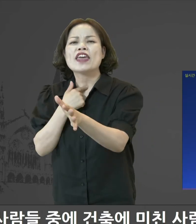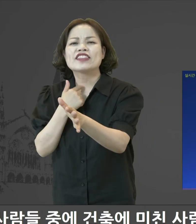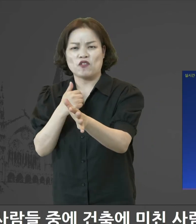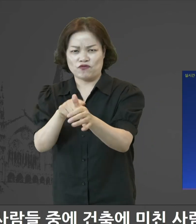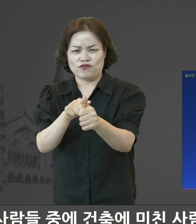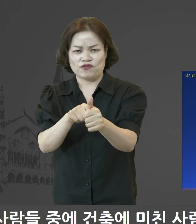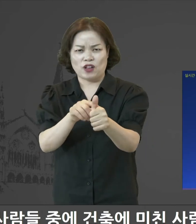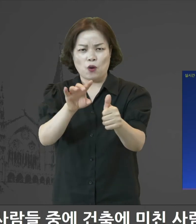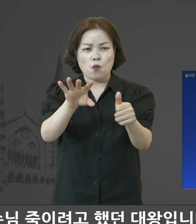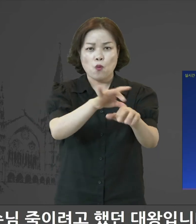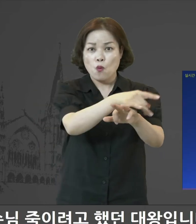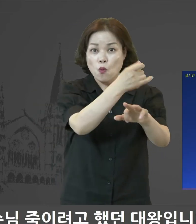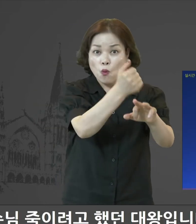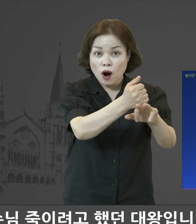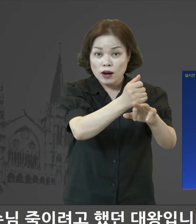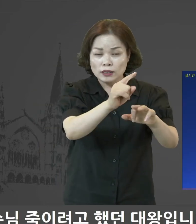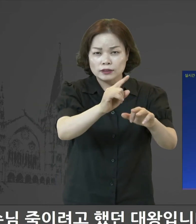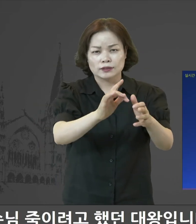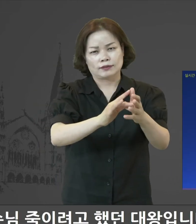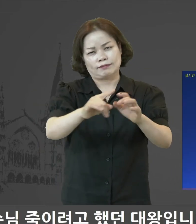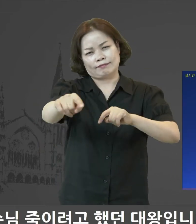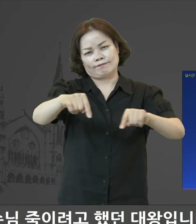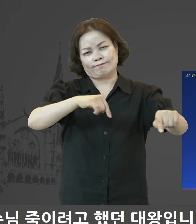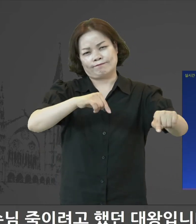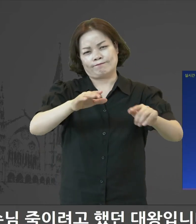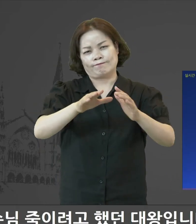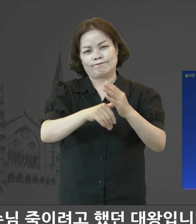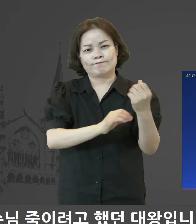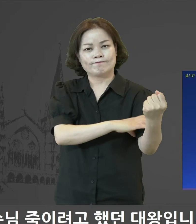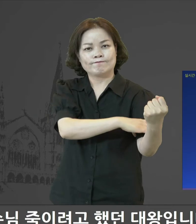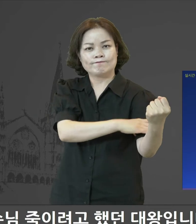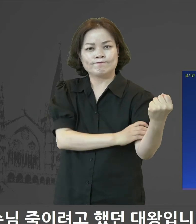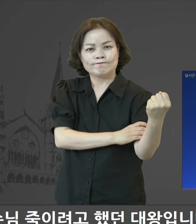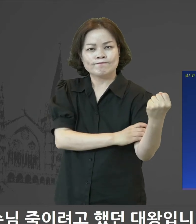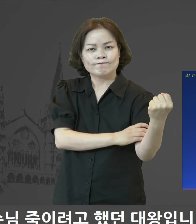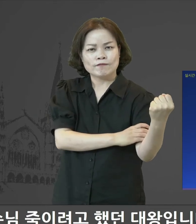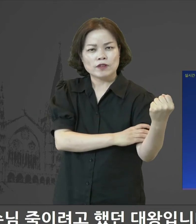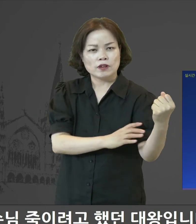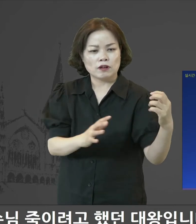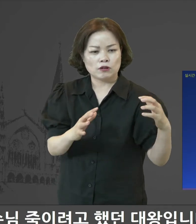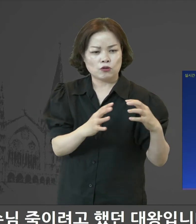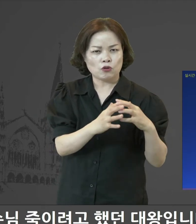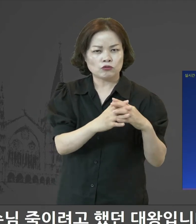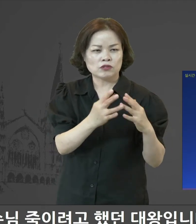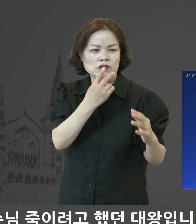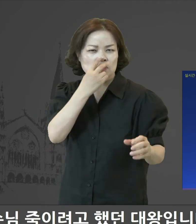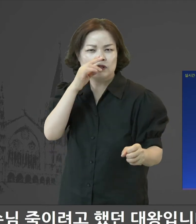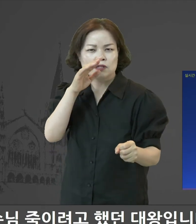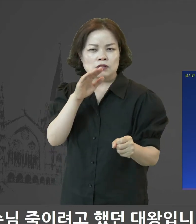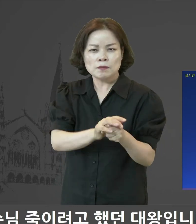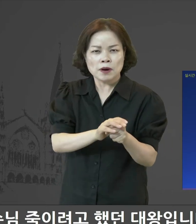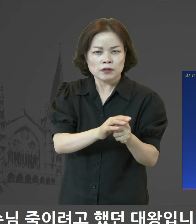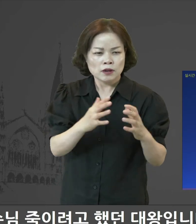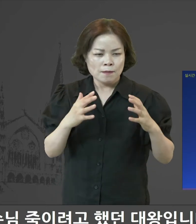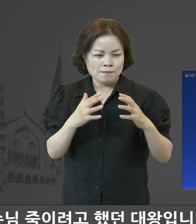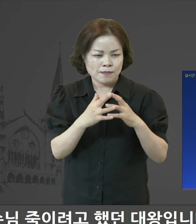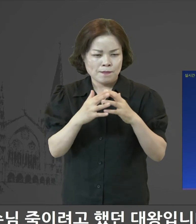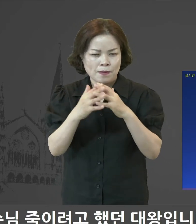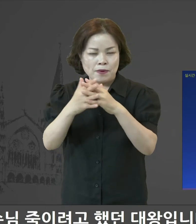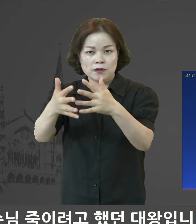다 이제 다스리던 그런 때였습니다. 그 권력을 가지고 이 건축을 하는데 이 기가 막힌 건축들을 많이